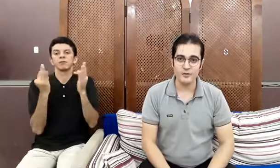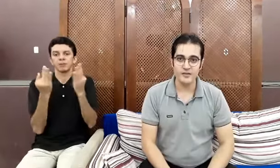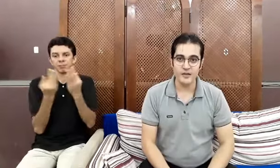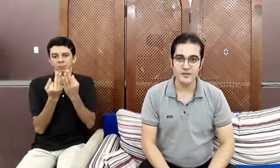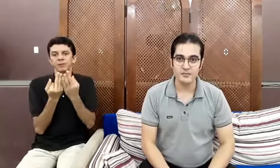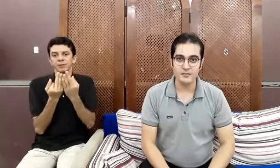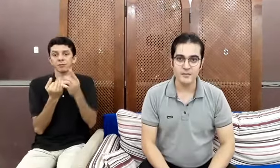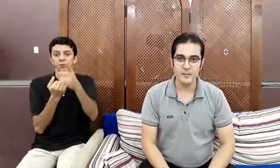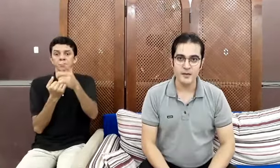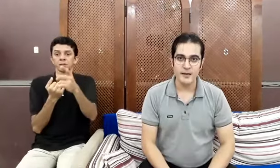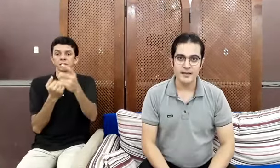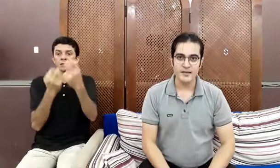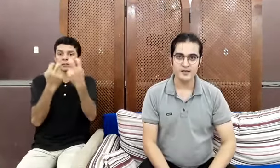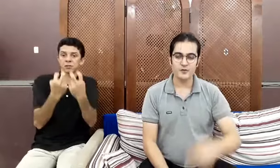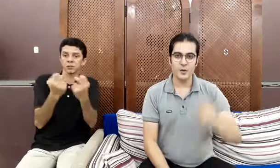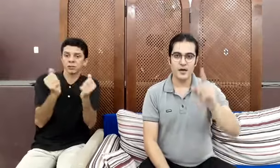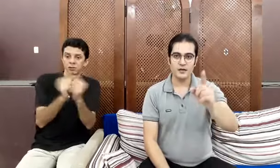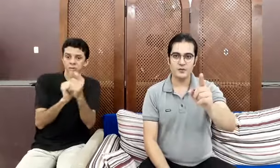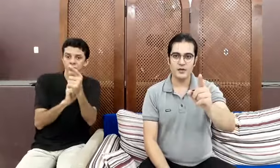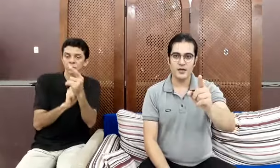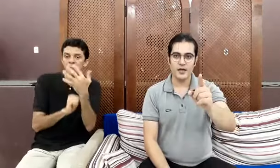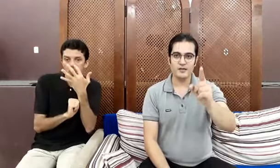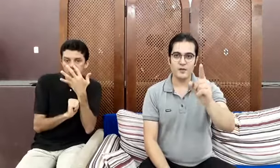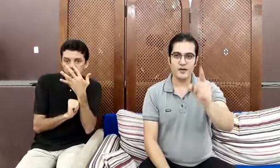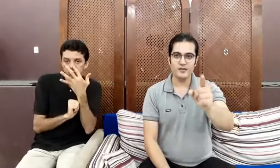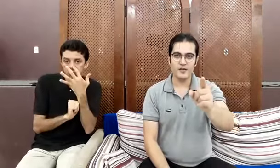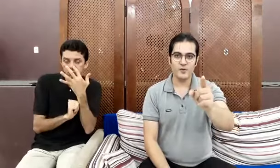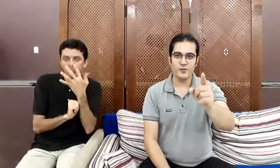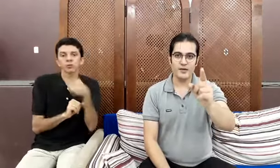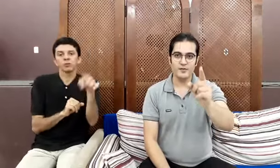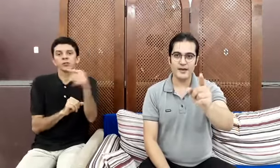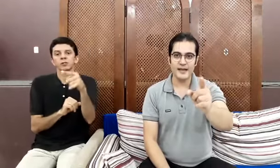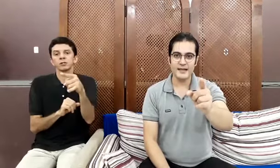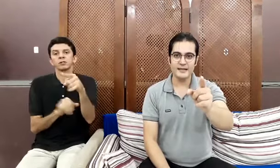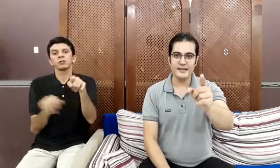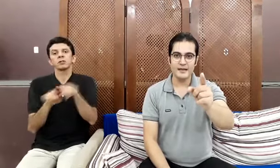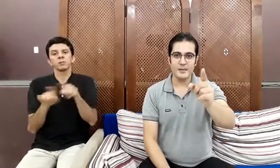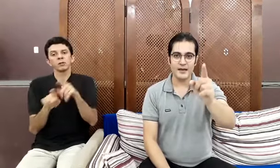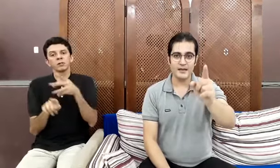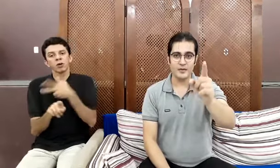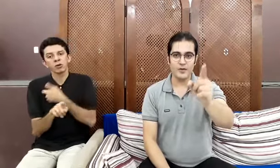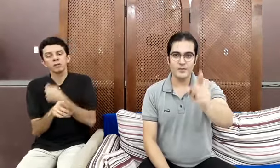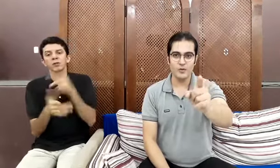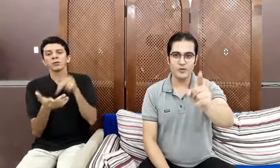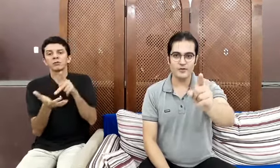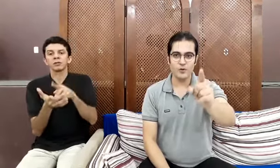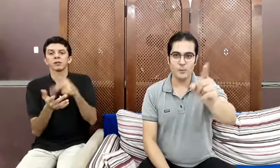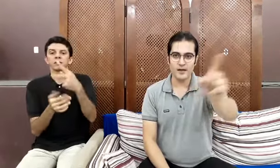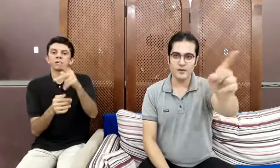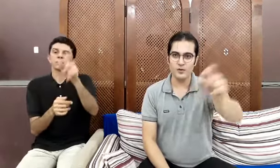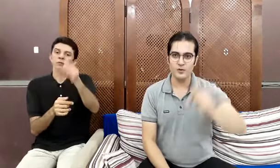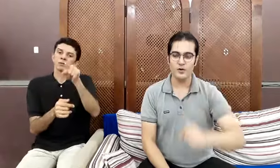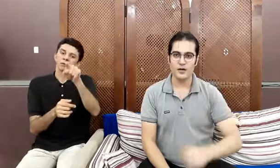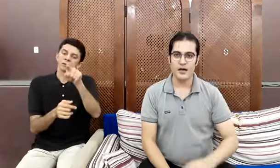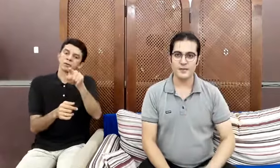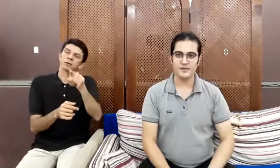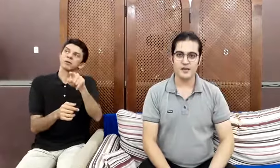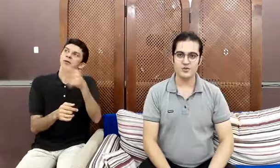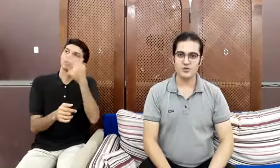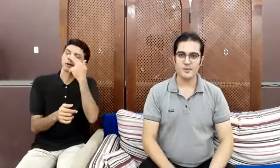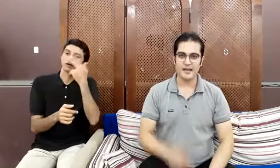com você. Está se transformando em salvação e verdade para aquele teu irmão que você compartilhou